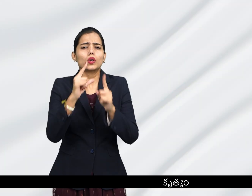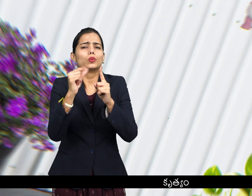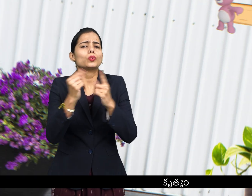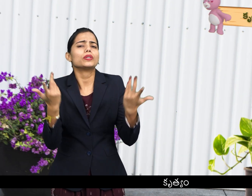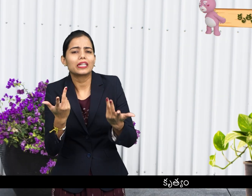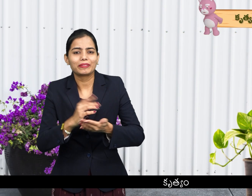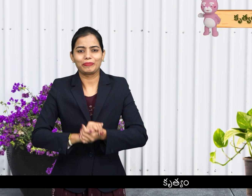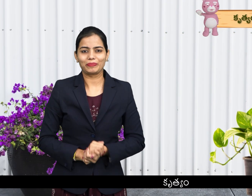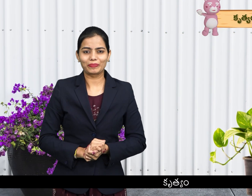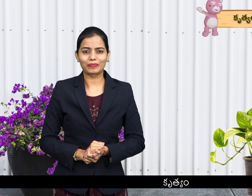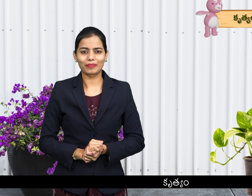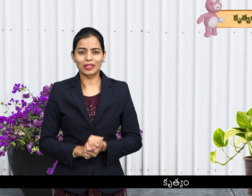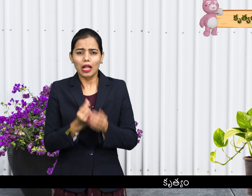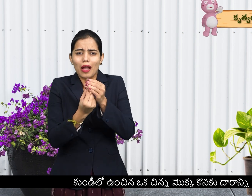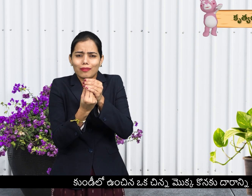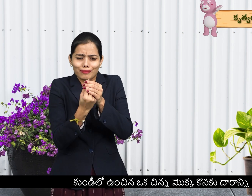కృత్యం: